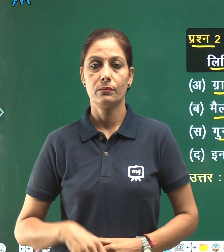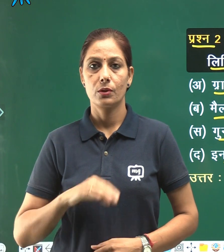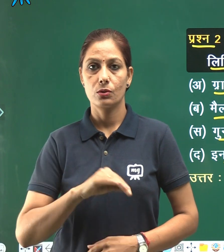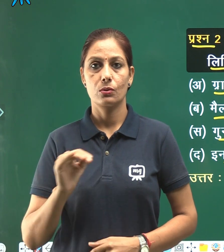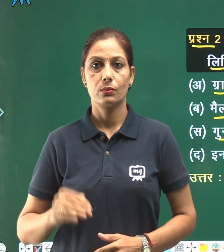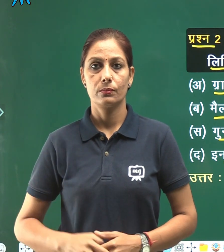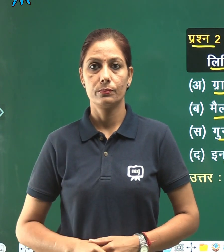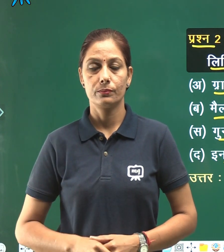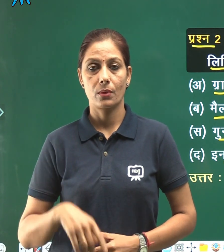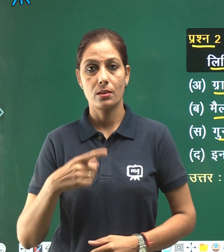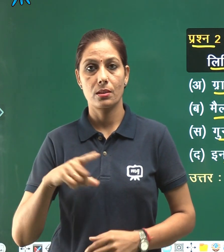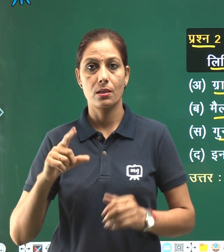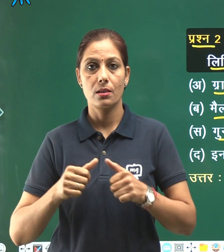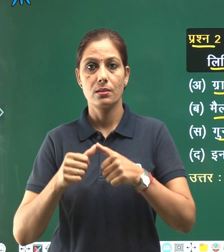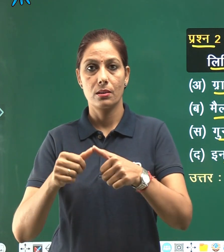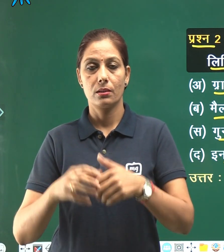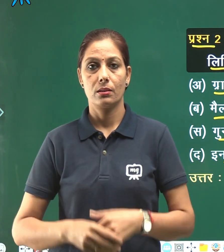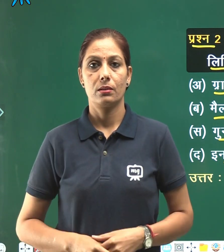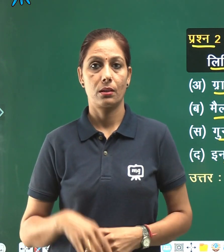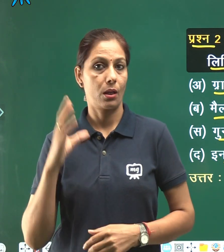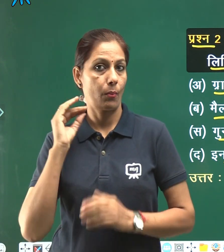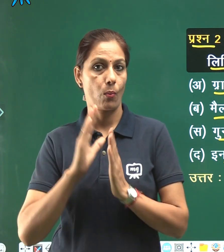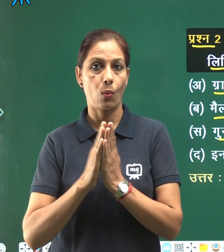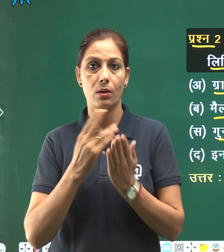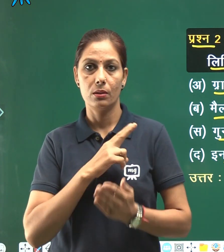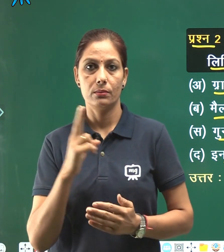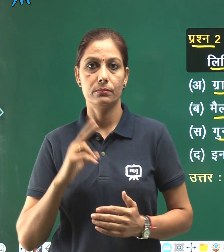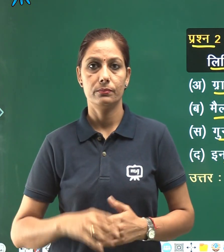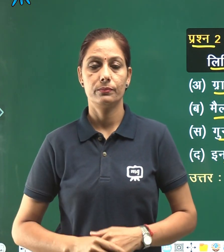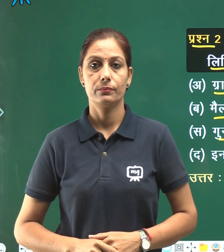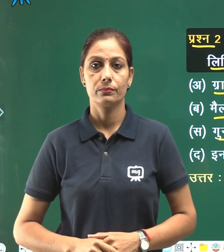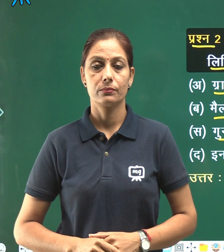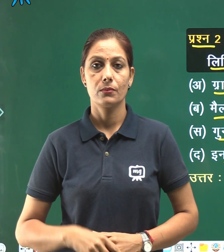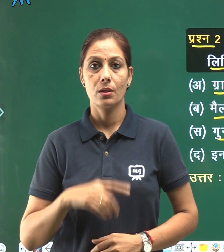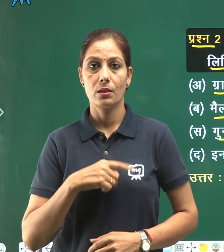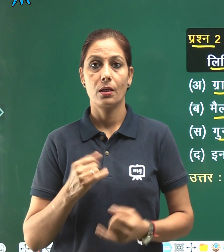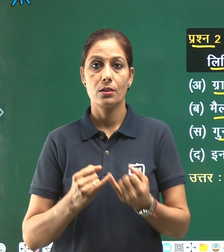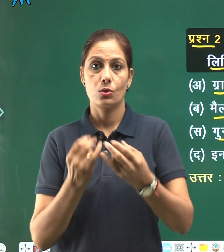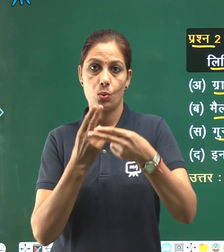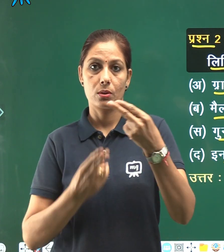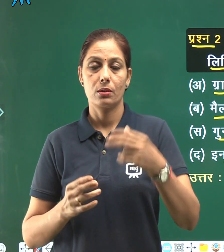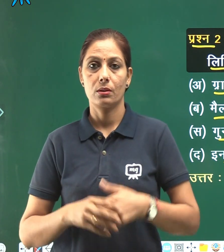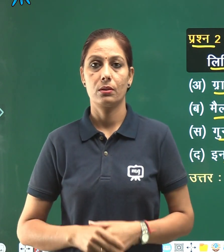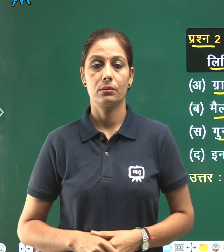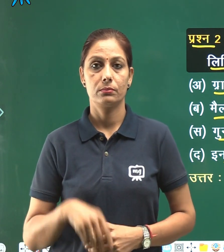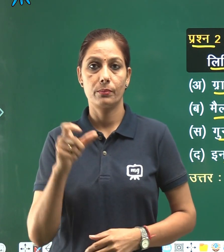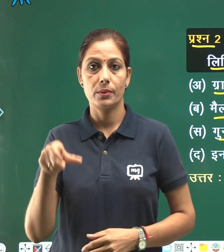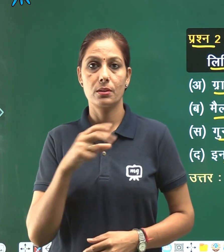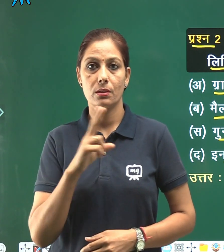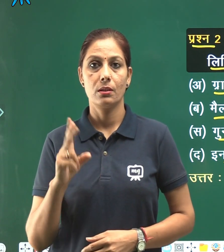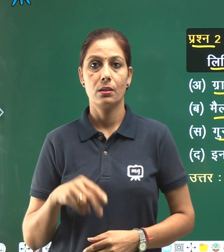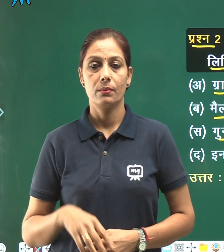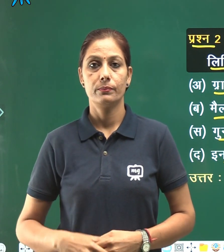बच्चों, सही उत्तर है गुनाहों का देवता। ये उपन्यास धर्मवीर भारती जी